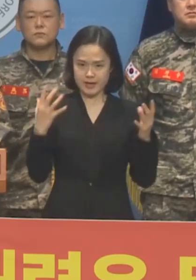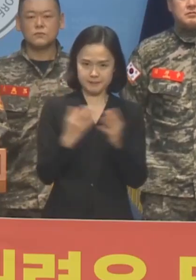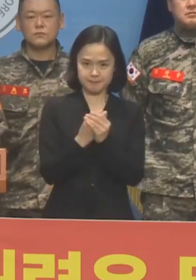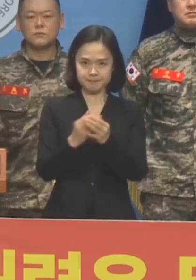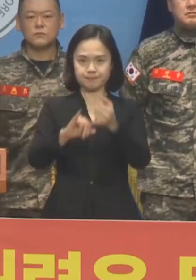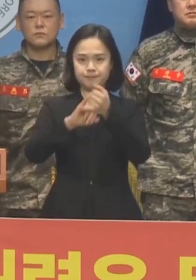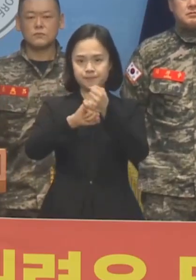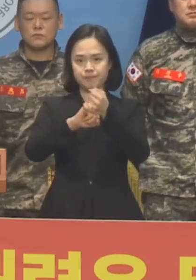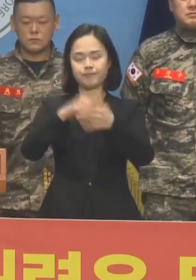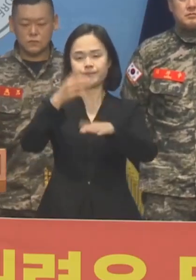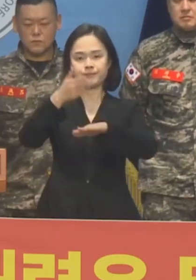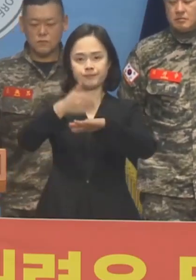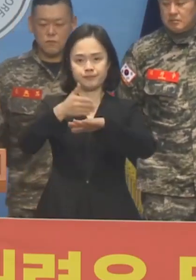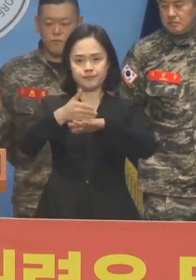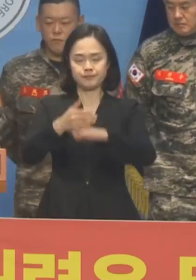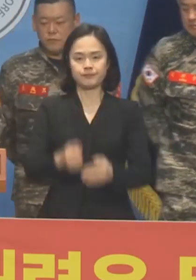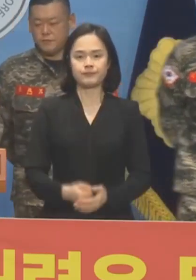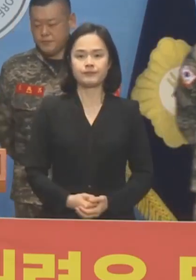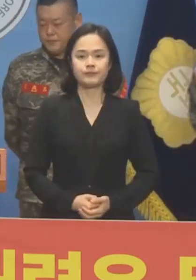감사합니다.